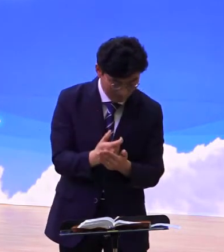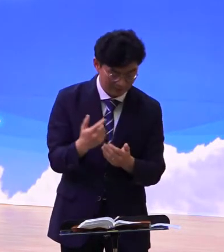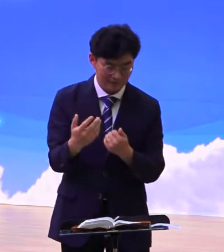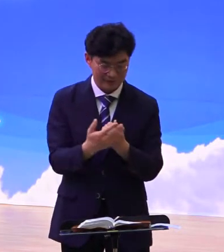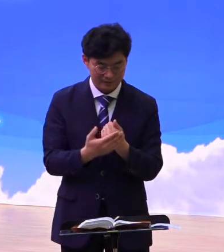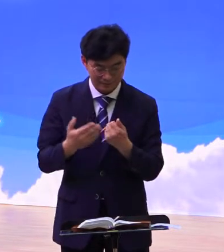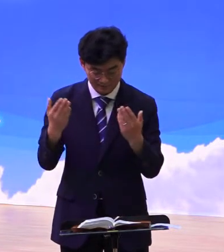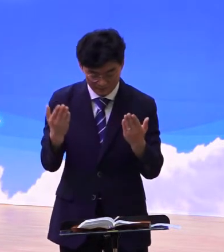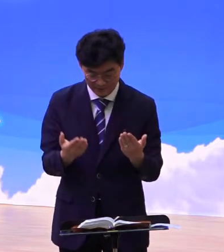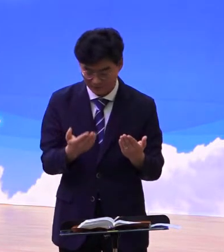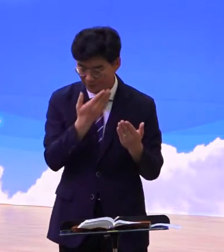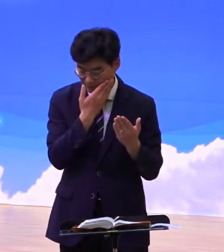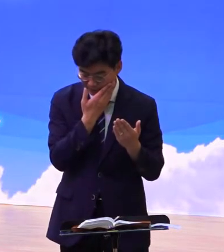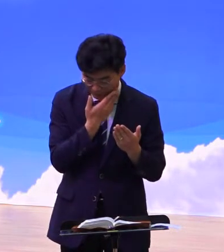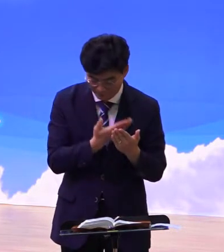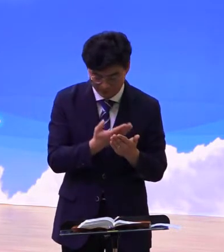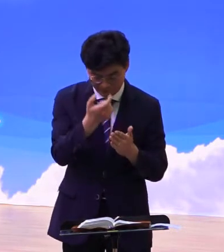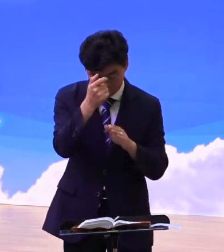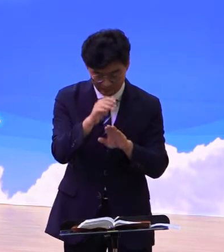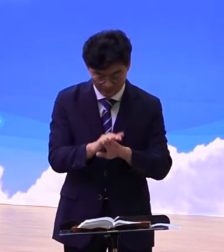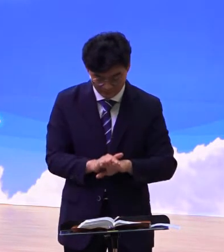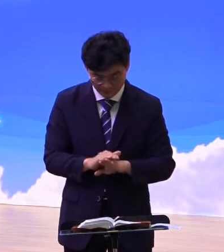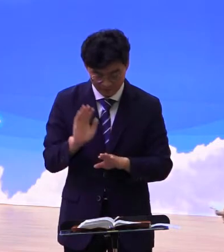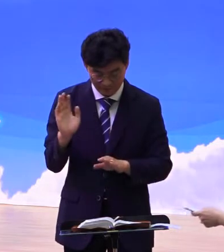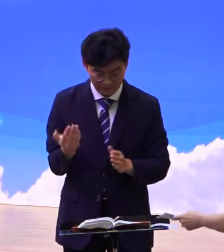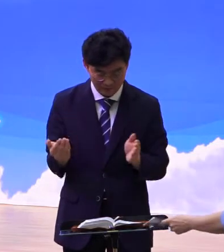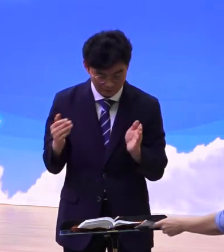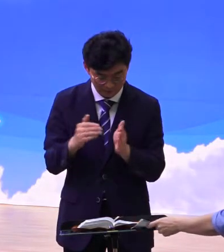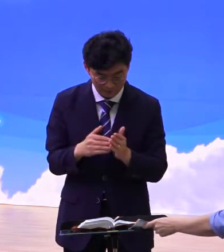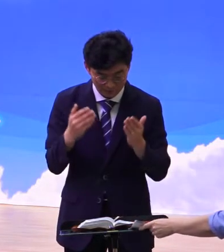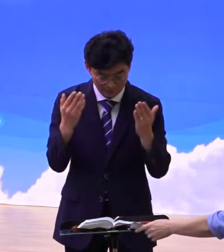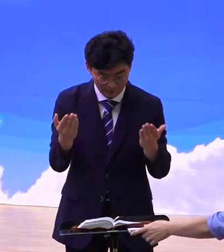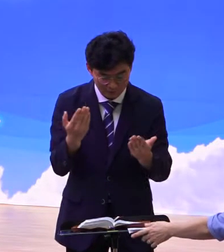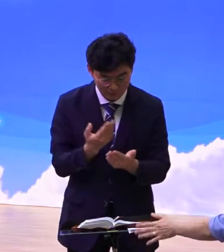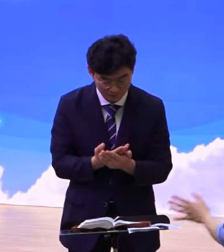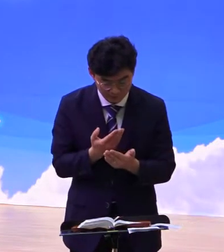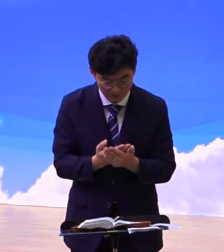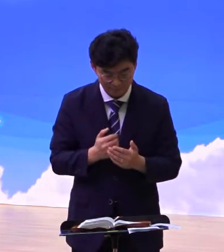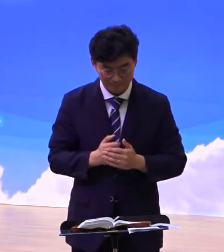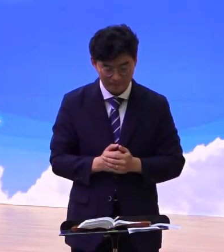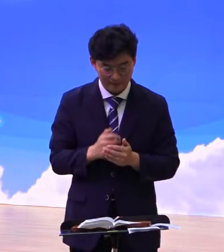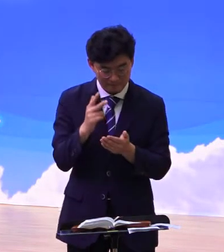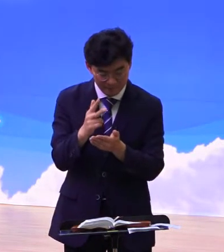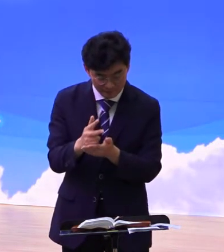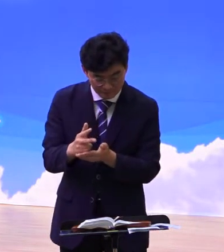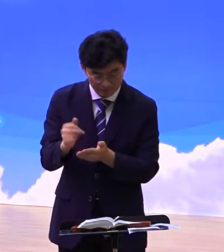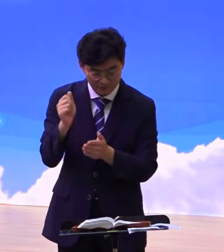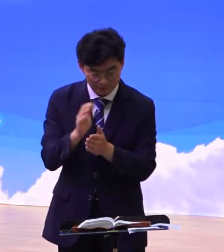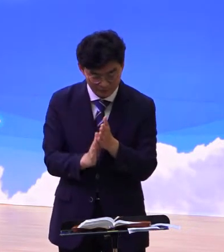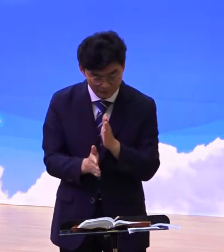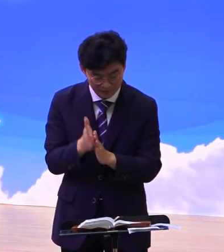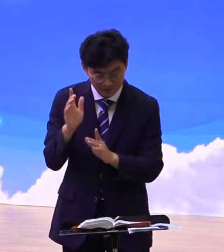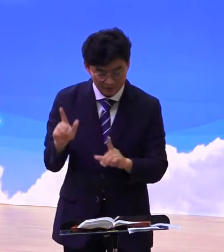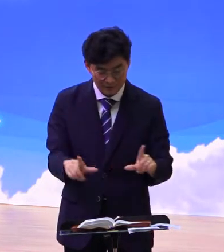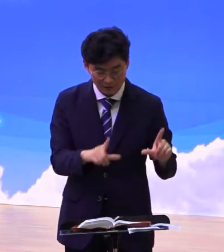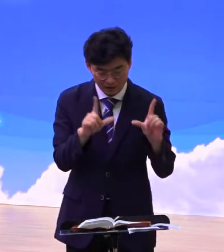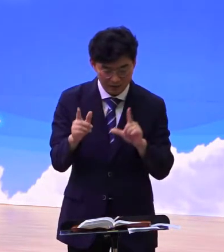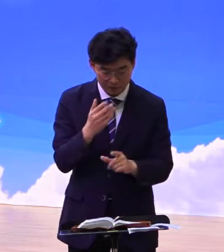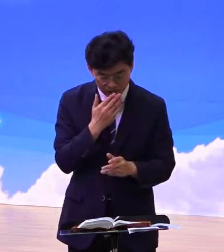주시옵소서. 한 주간의 삶을 생각합니다. 주님 없이 살 수 없다고 고백하지만